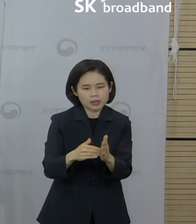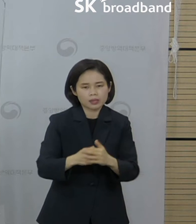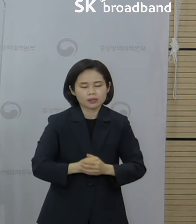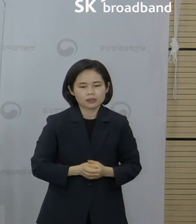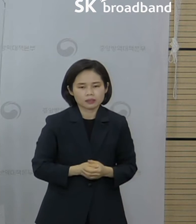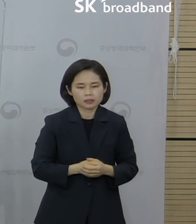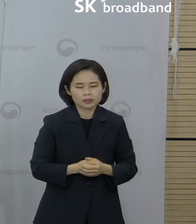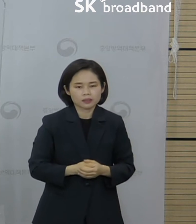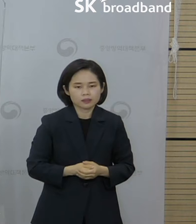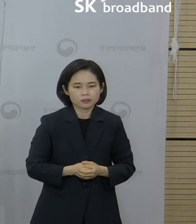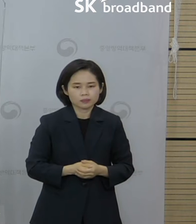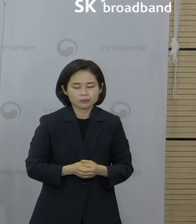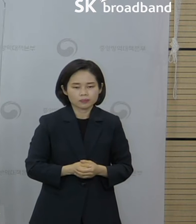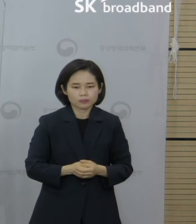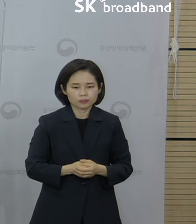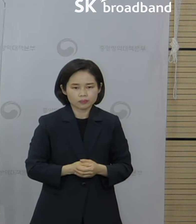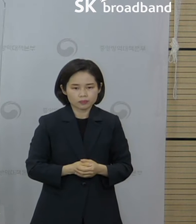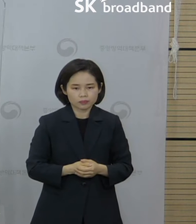발견하였습니다.